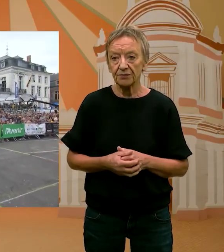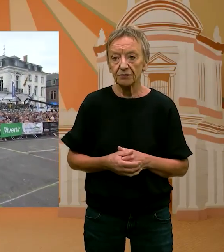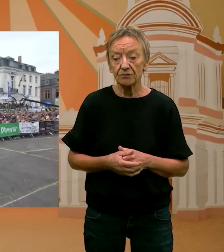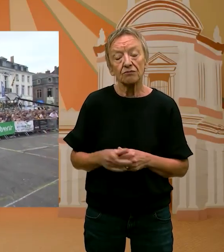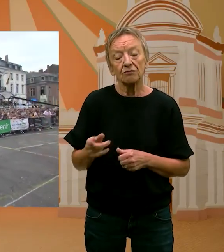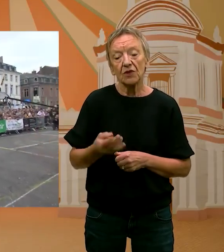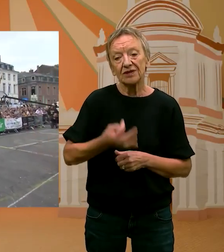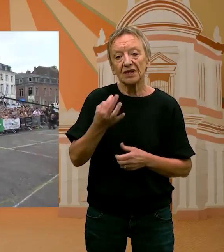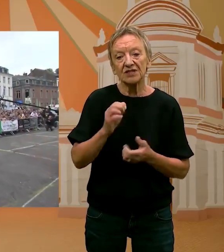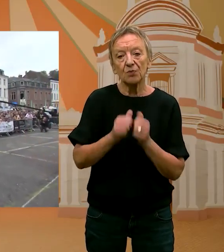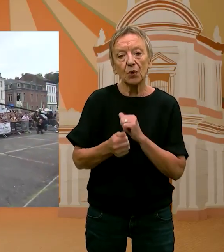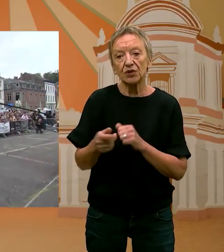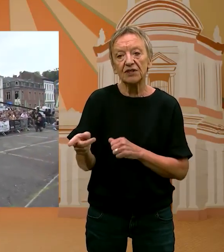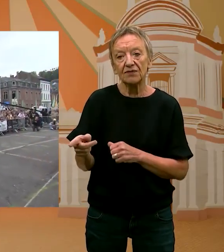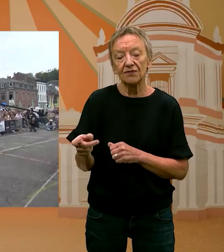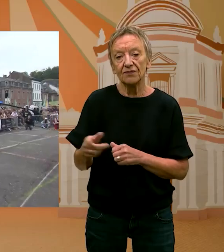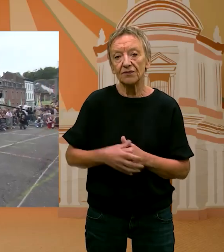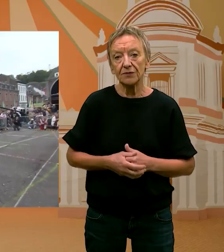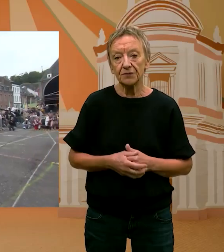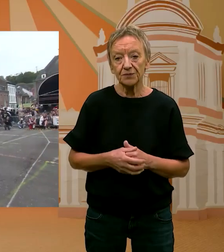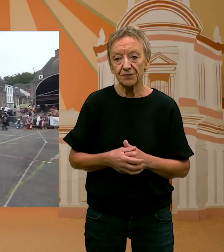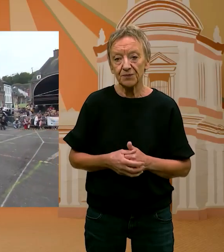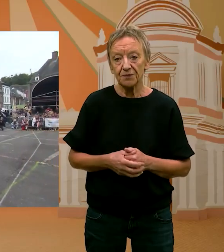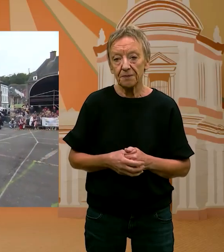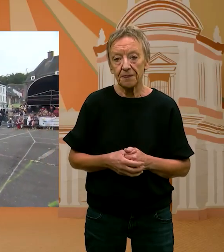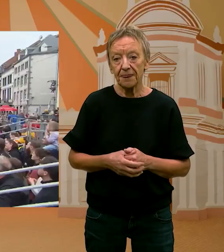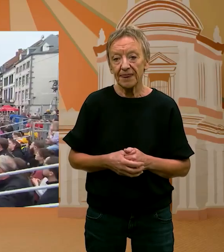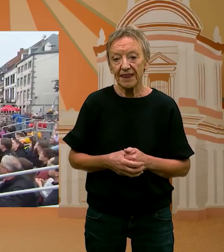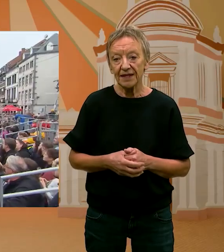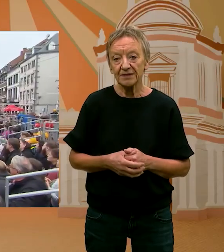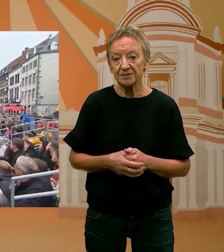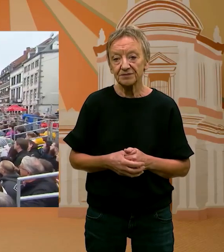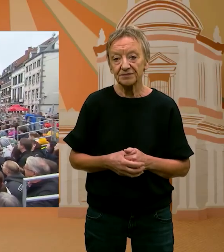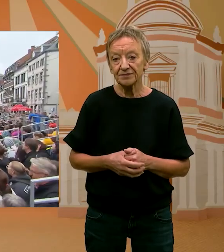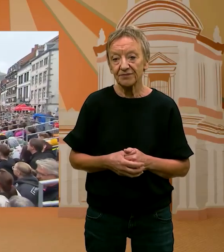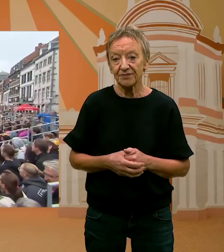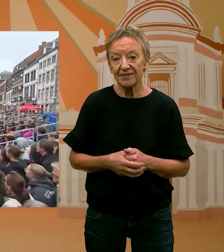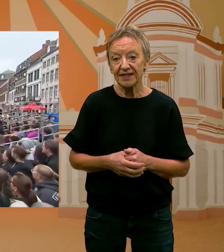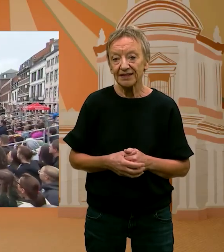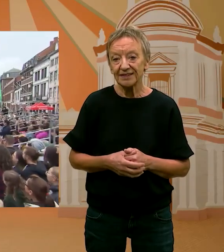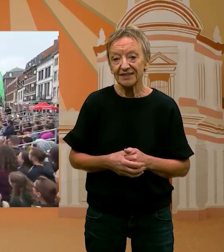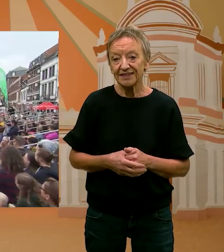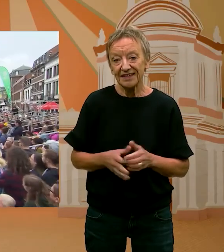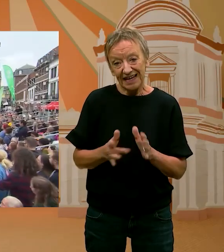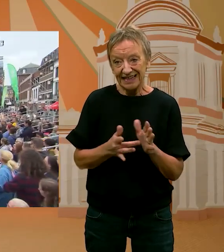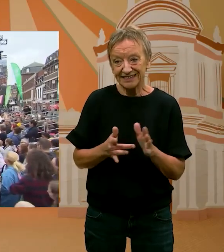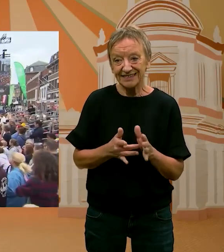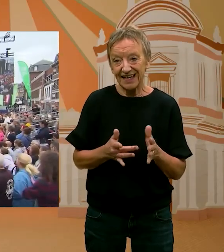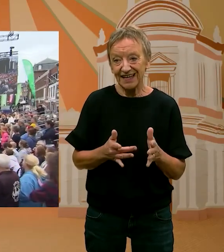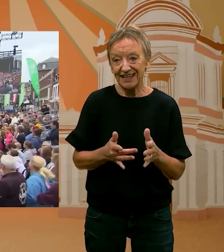est très sportif. Alors là, ils ont essayé de mettre un double coup d'échasse à Robin qui tient encore le coup. Je pense qu'il commence